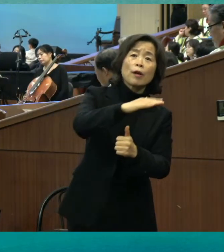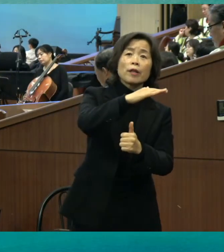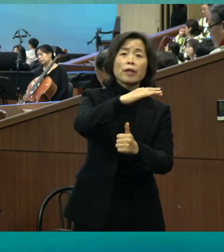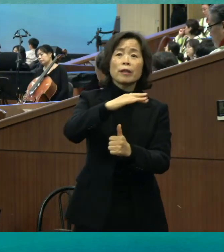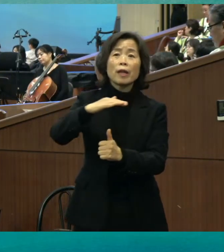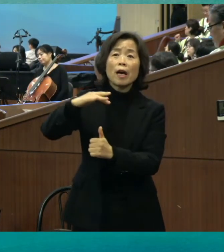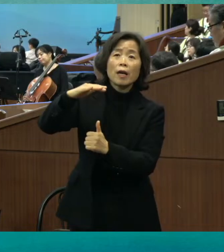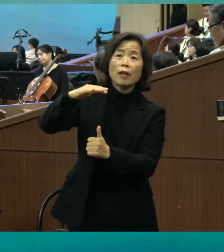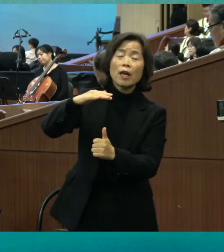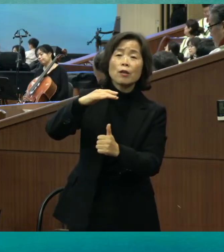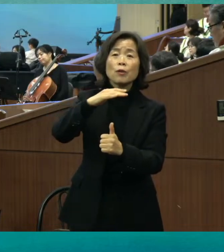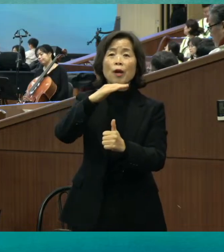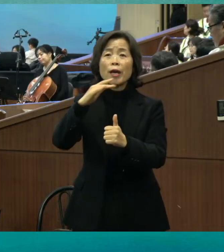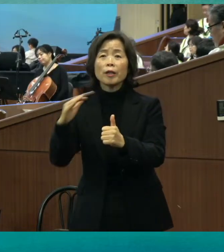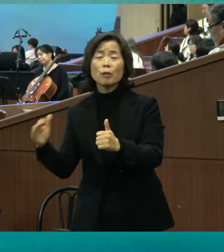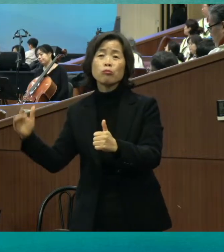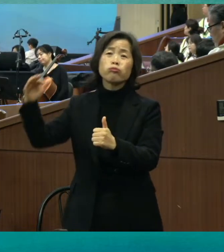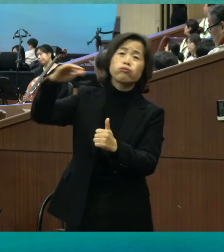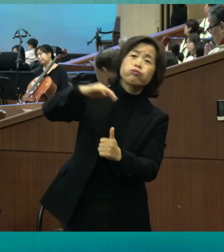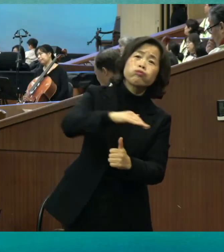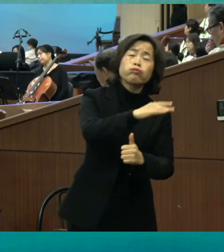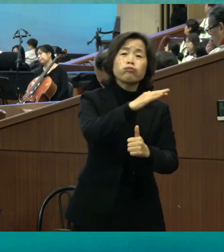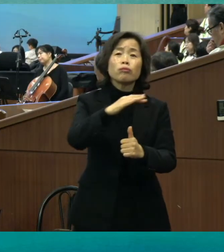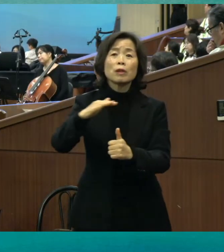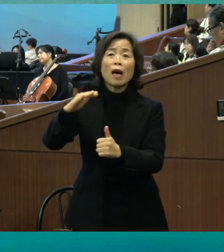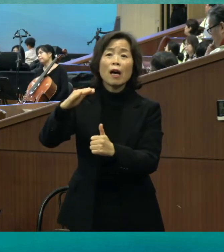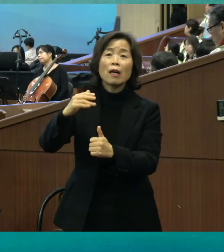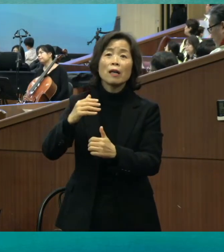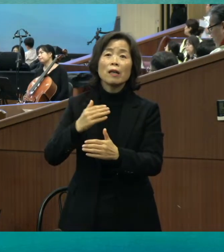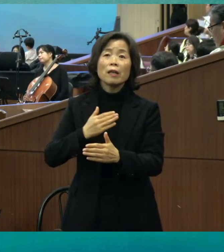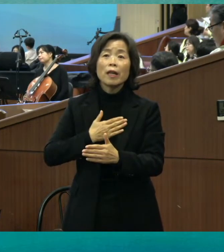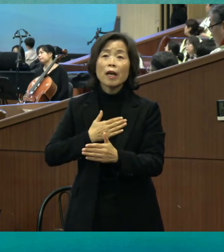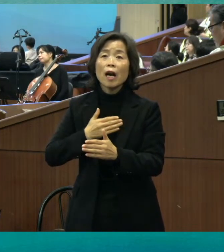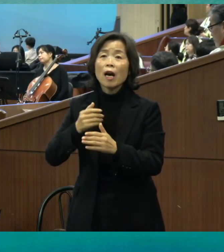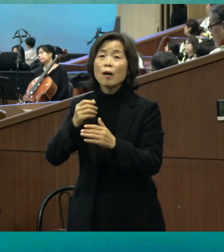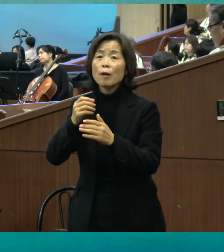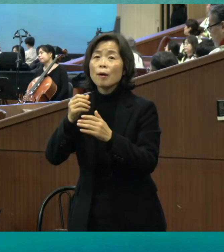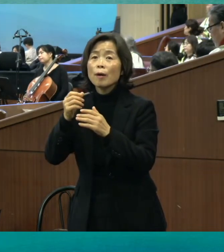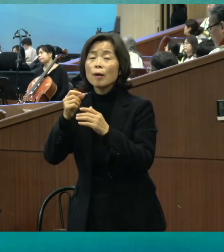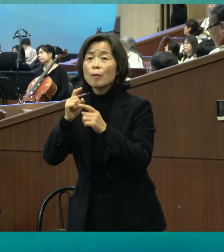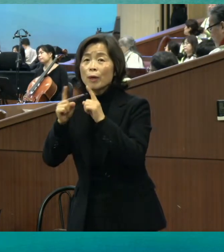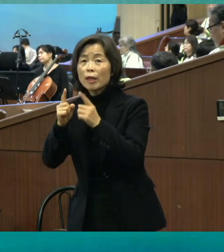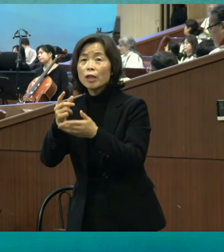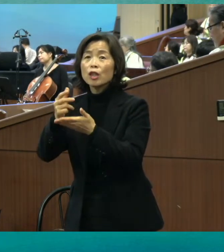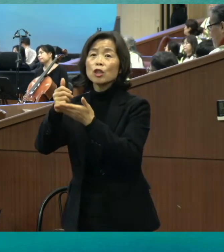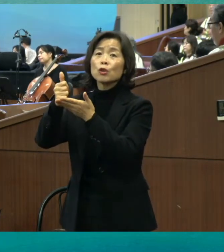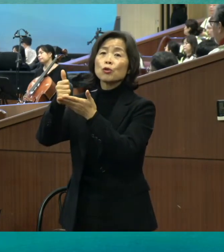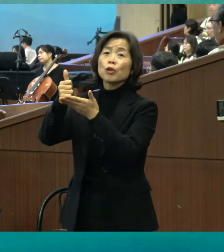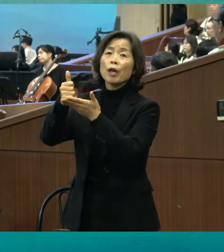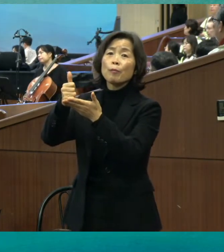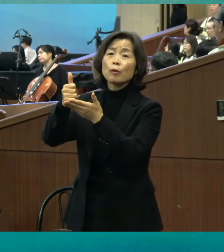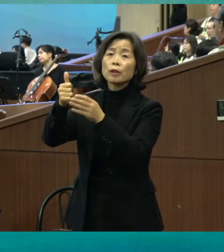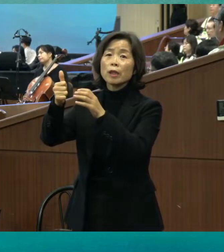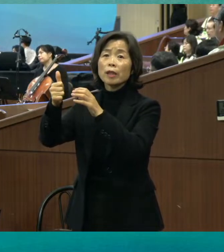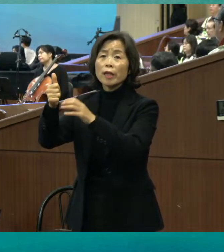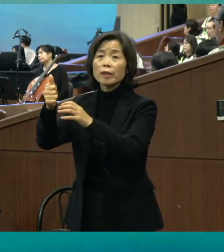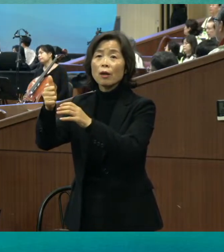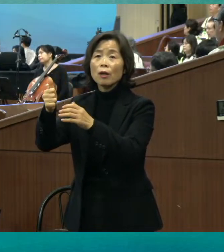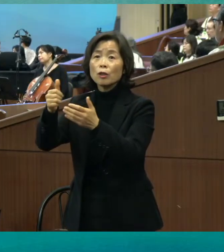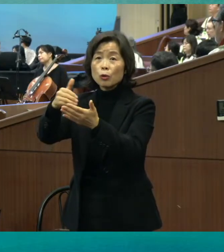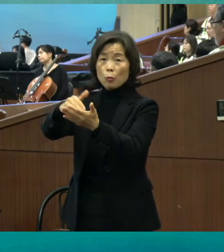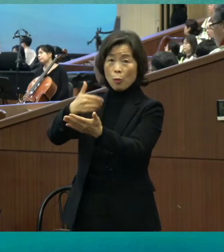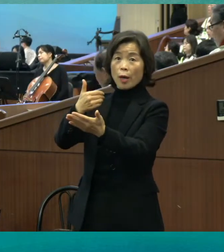물결이 다 내 위에 넘치나이다. 내가 말하기를 내가 주의 목전에서